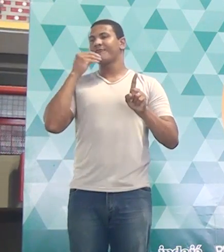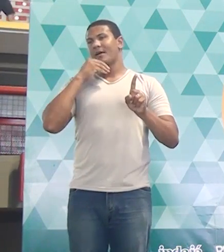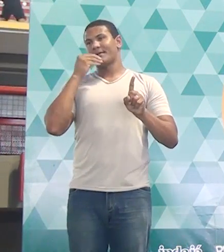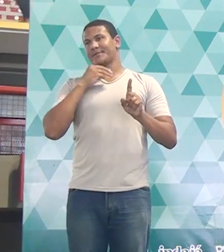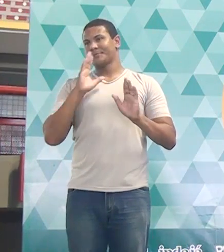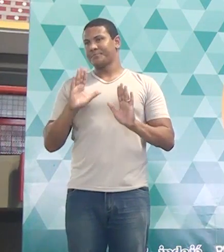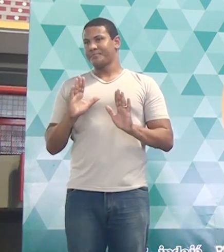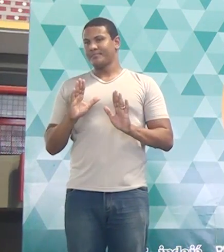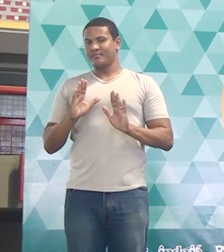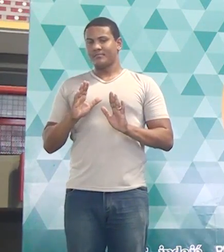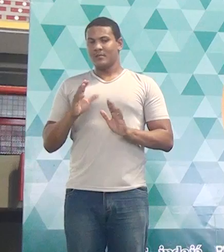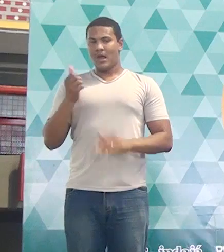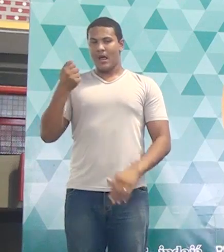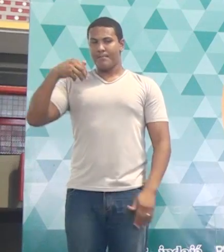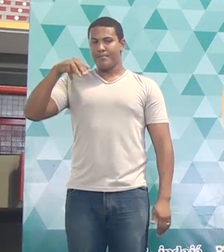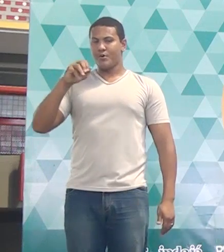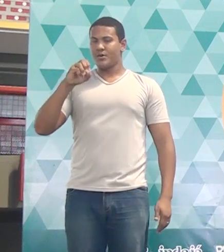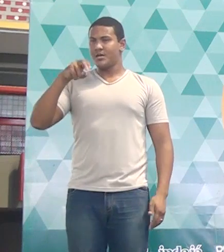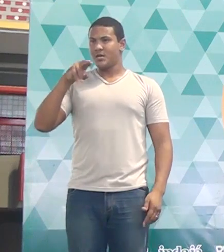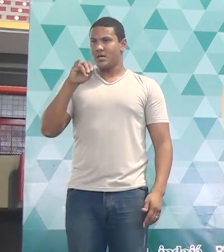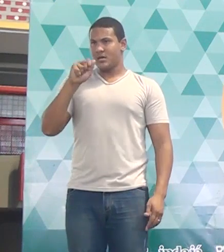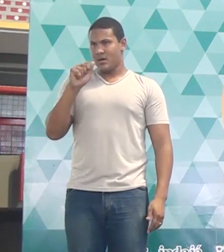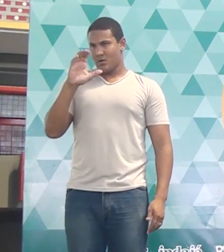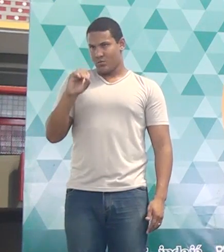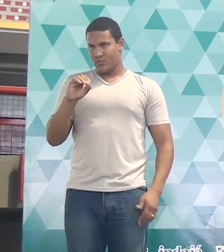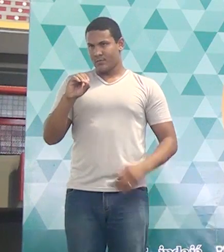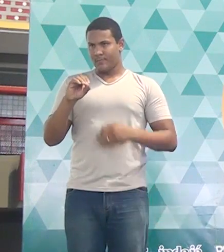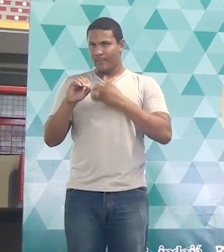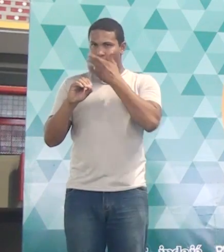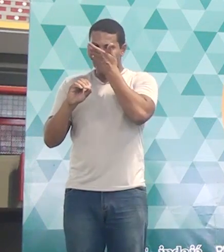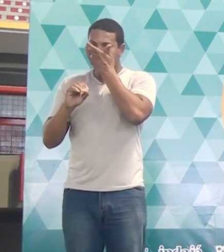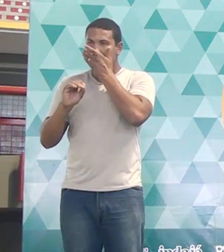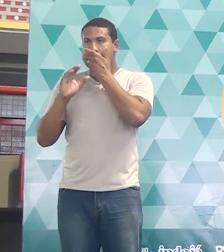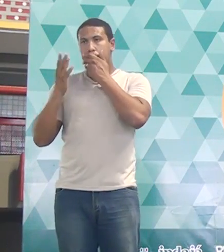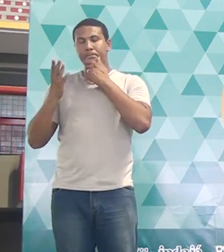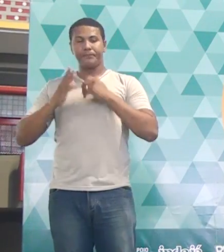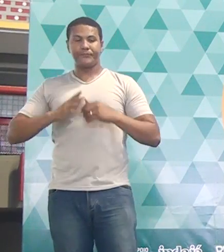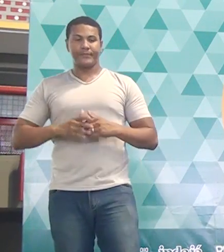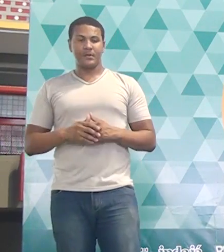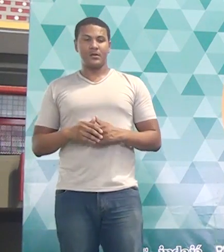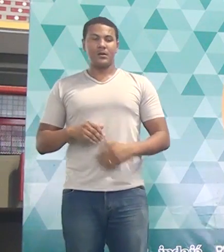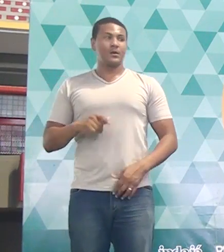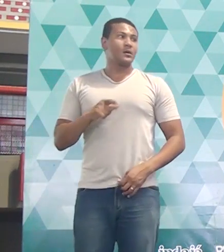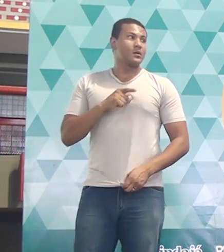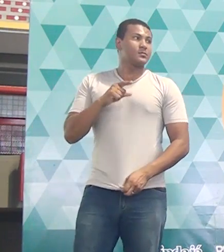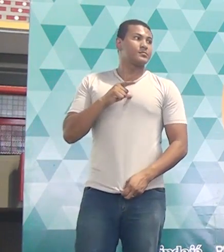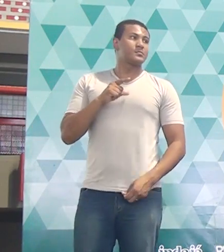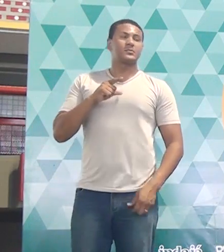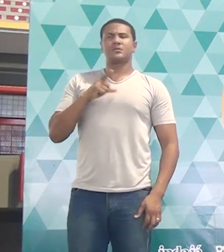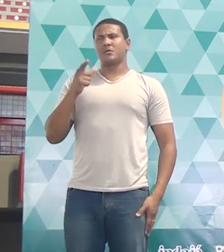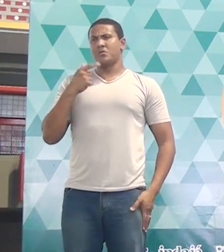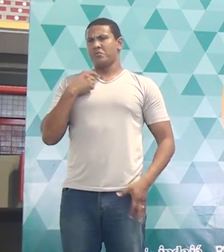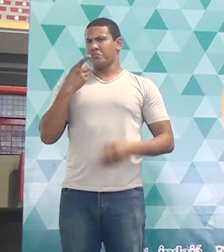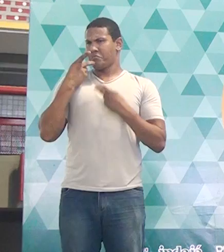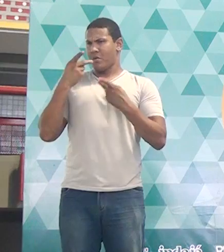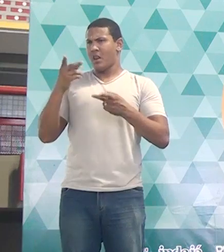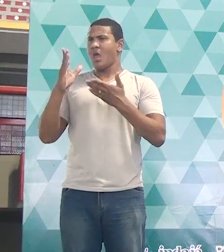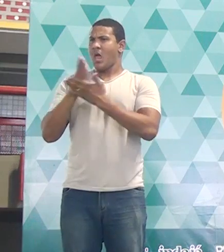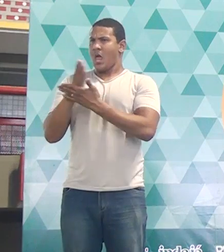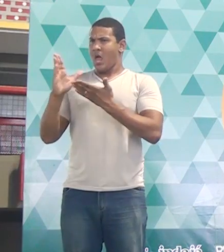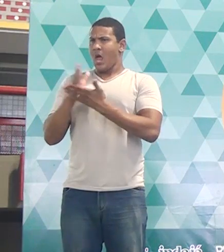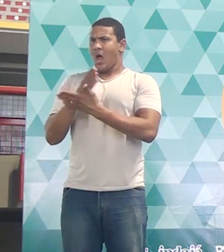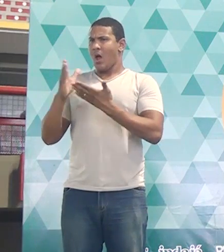é uma base fraca porque é uma base instável. Companheiros, eu falei que alguns ácidos eram